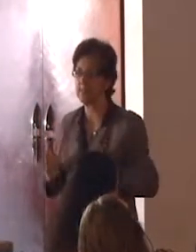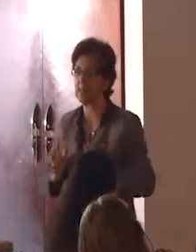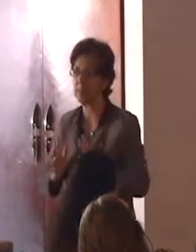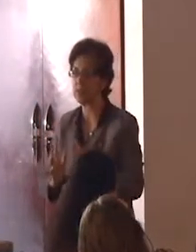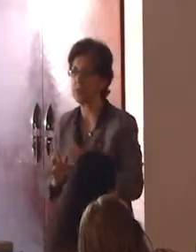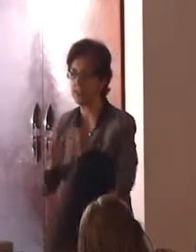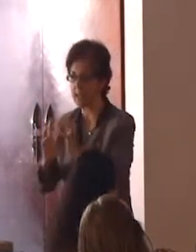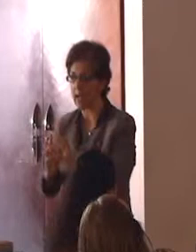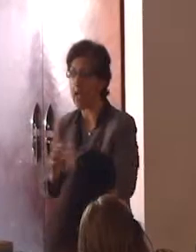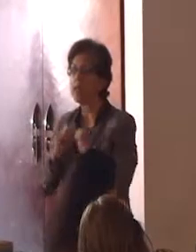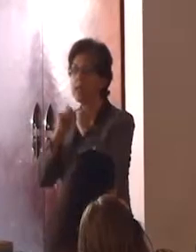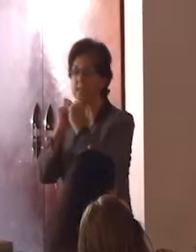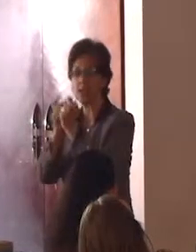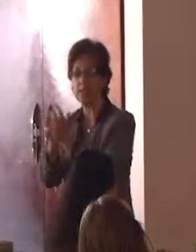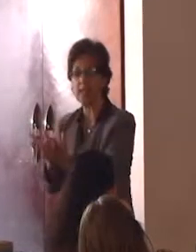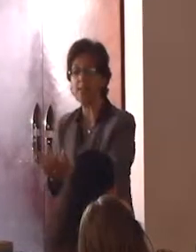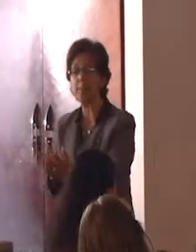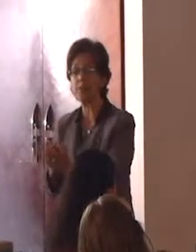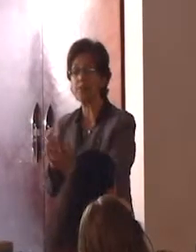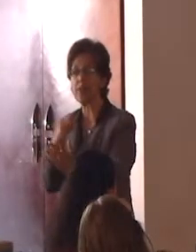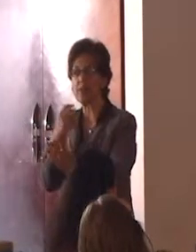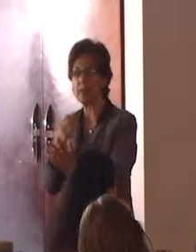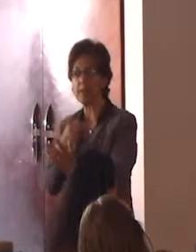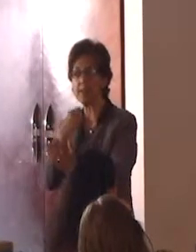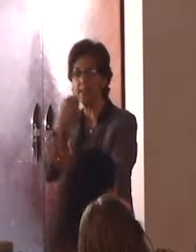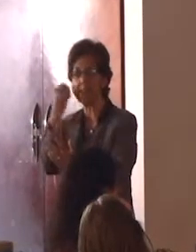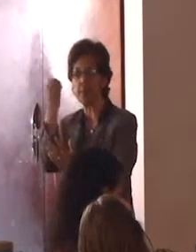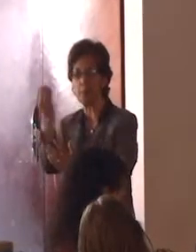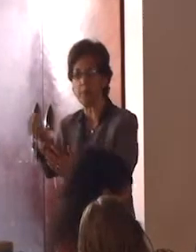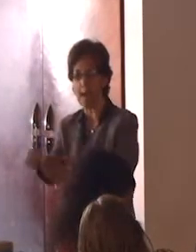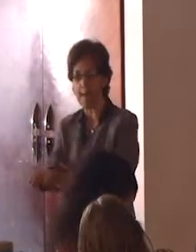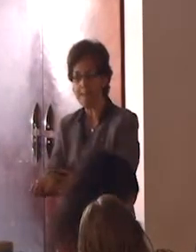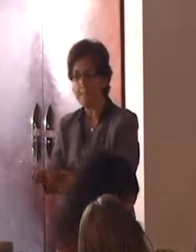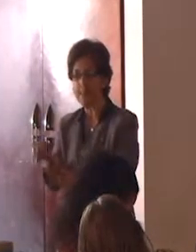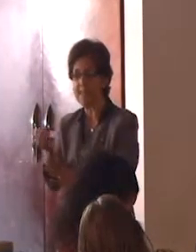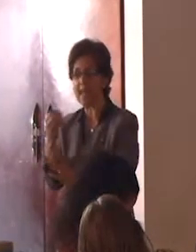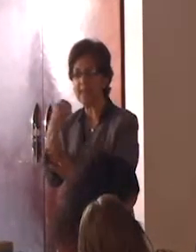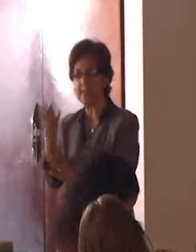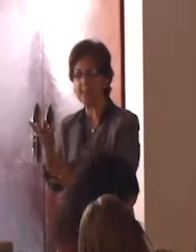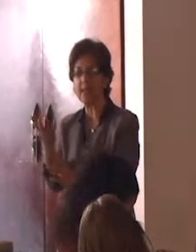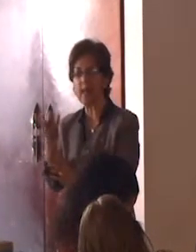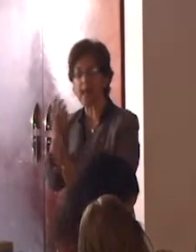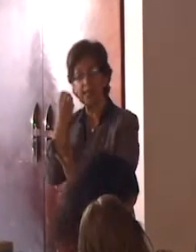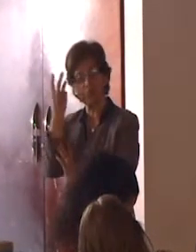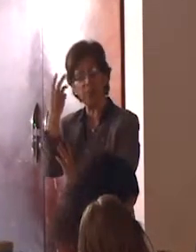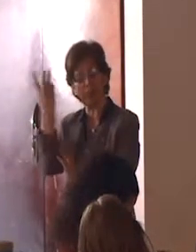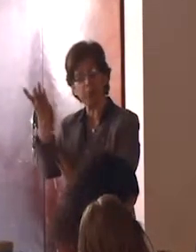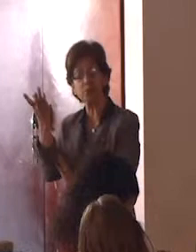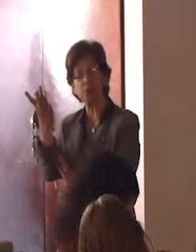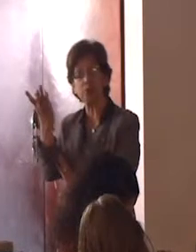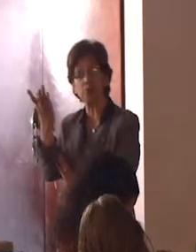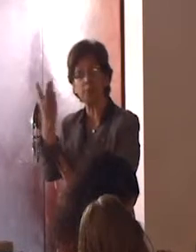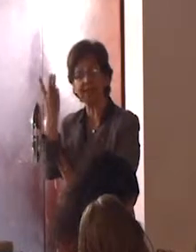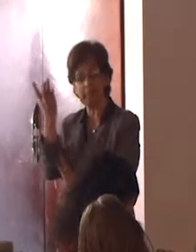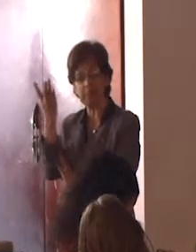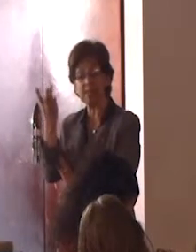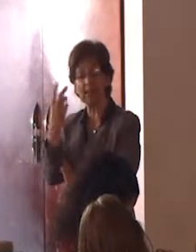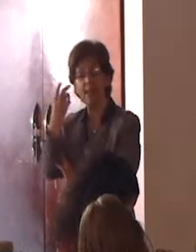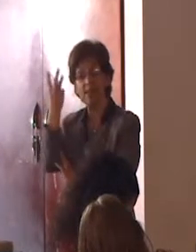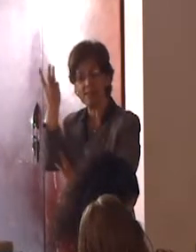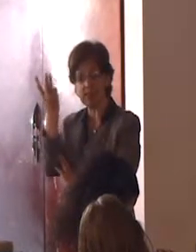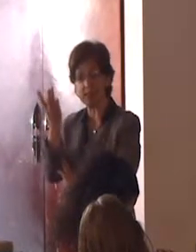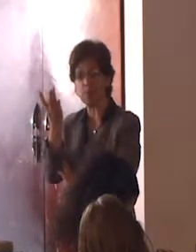comunicación, porque lo importante es que la persona tenga esos elementos que le van a permitir que pueda dar a entender aquello